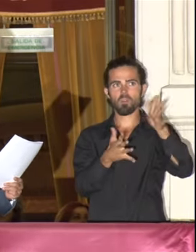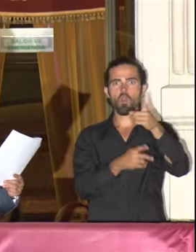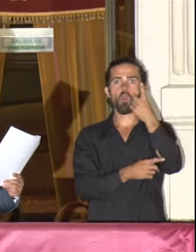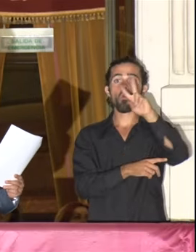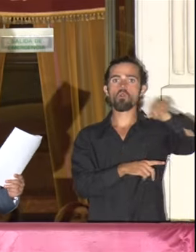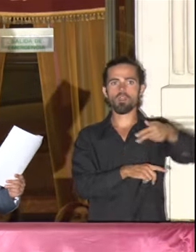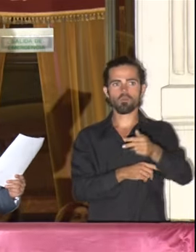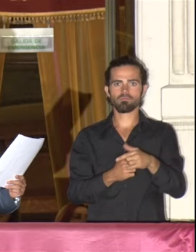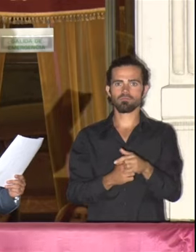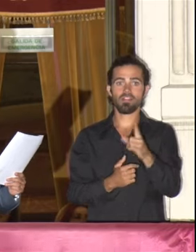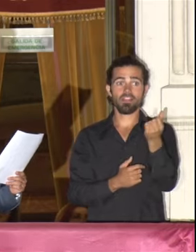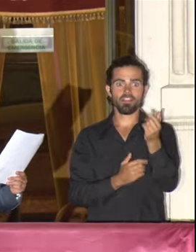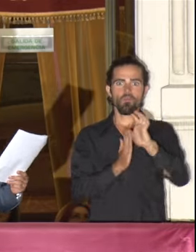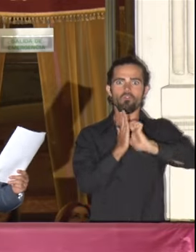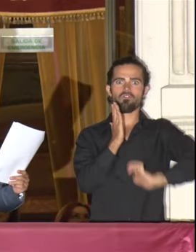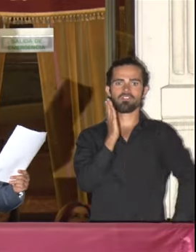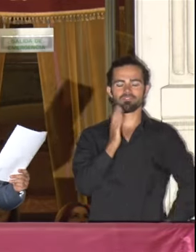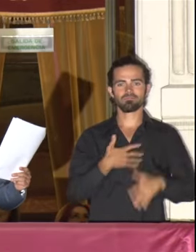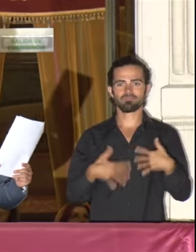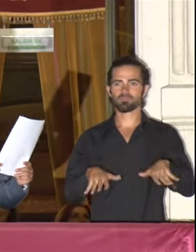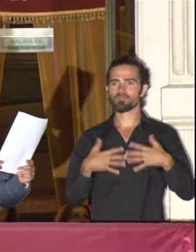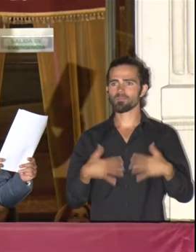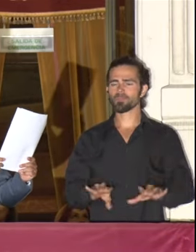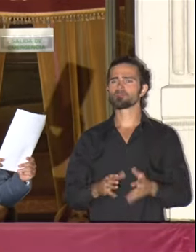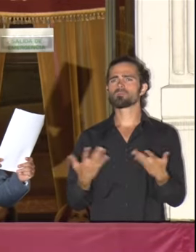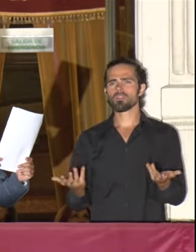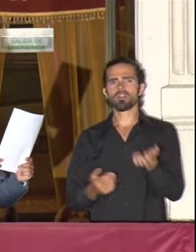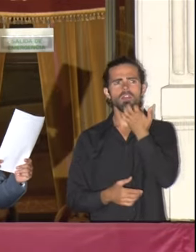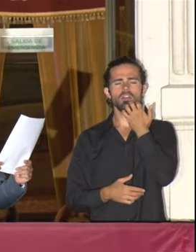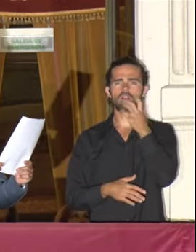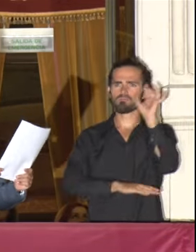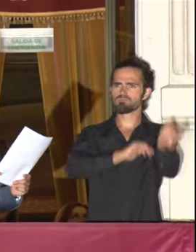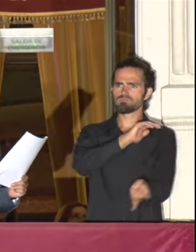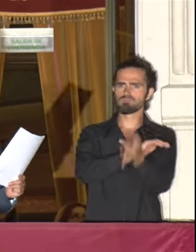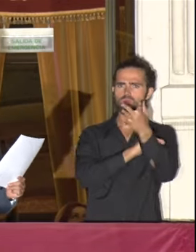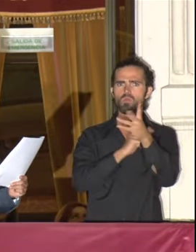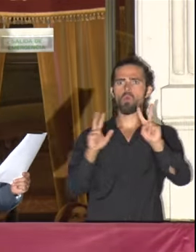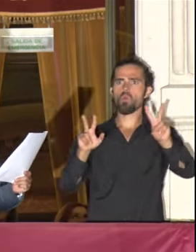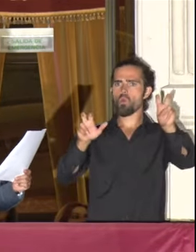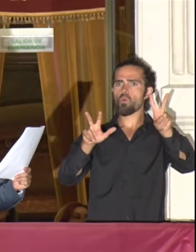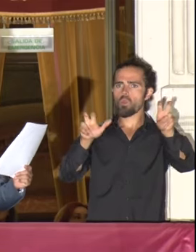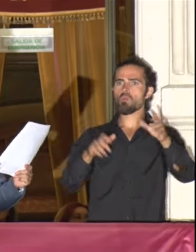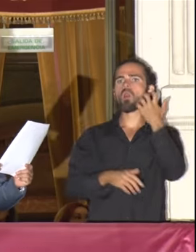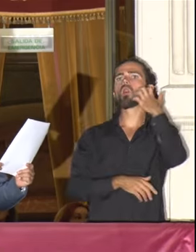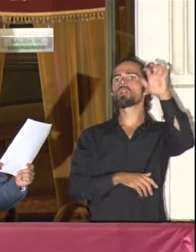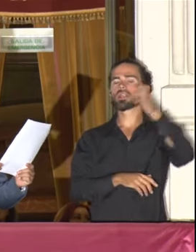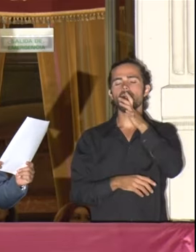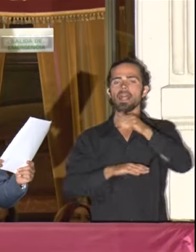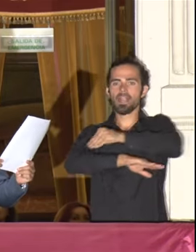Es una gran innovación nuestro edificio, porque el arquitecto albaceteño José Jiménez, que fue el que lo